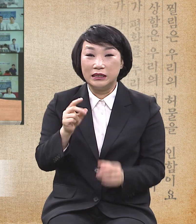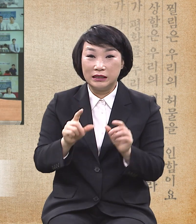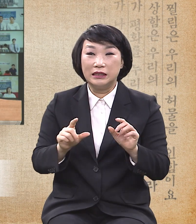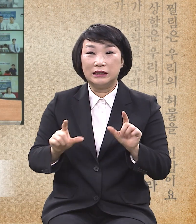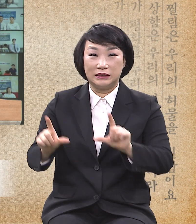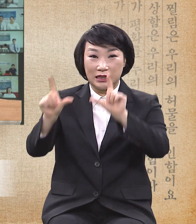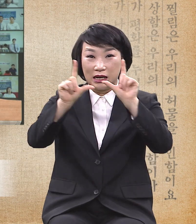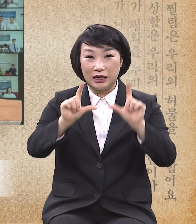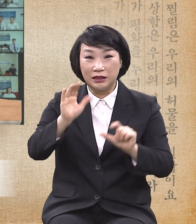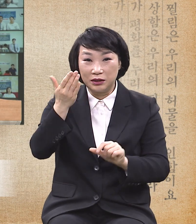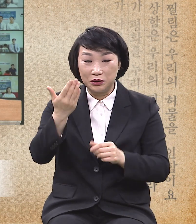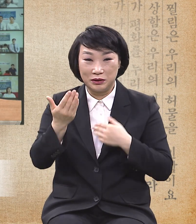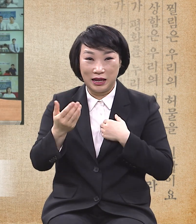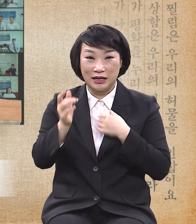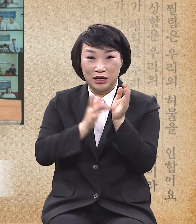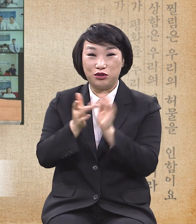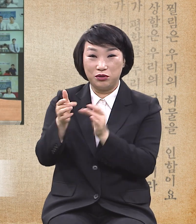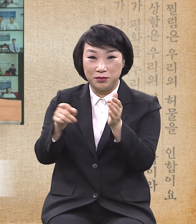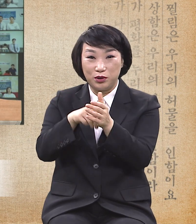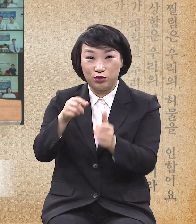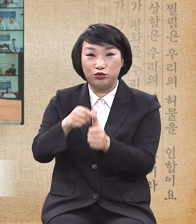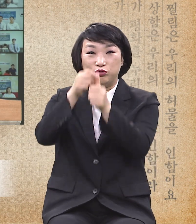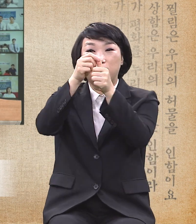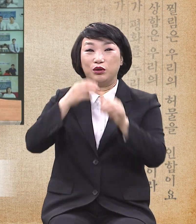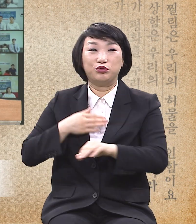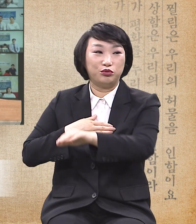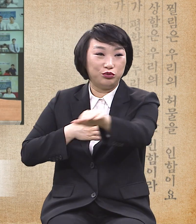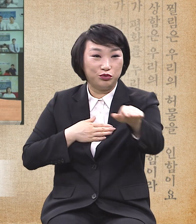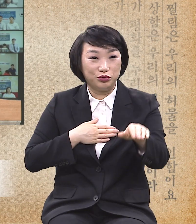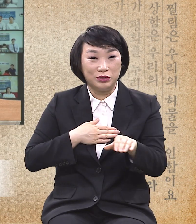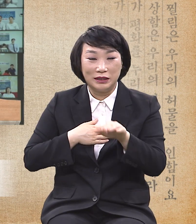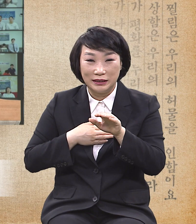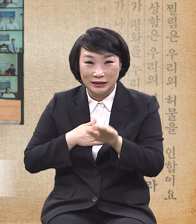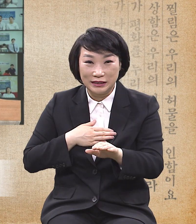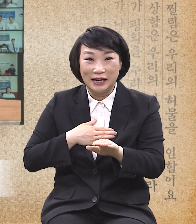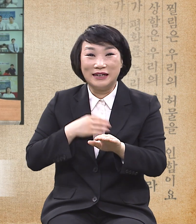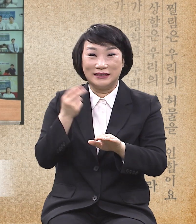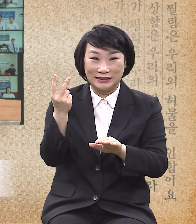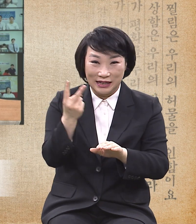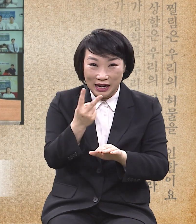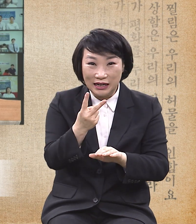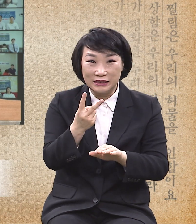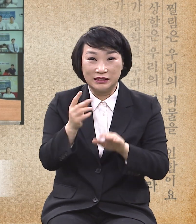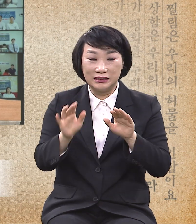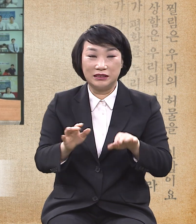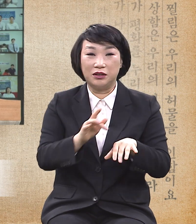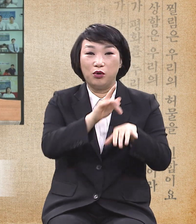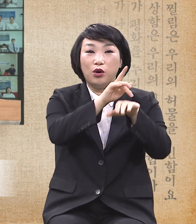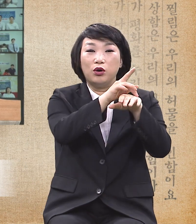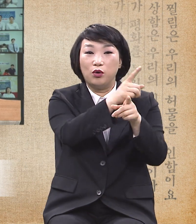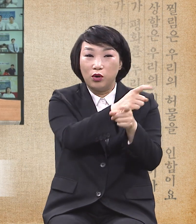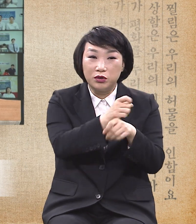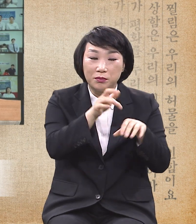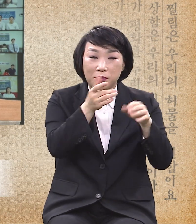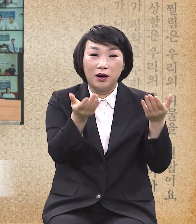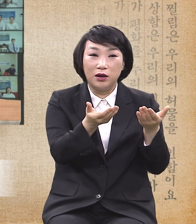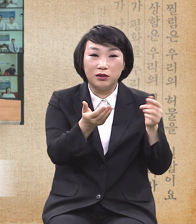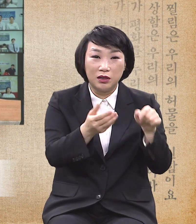살게 된 믿고 구원받은 사람들은 다시는 마귀에게